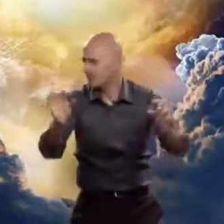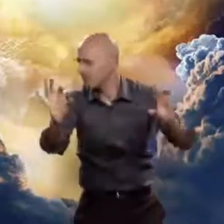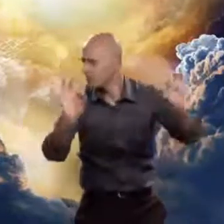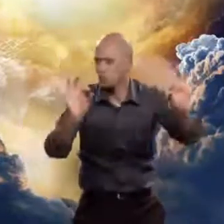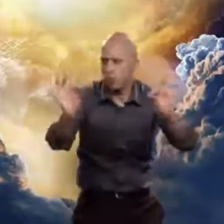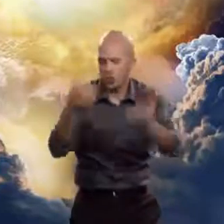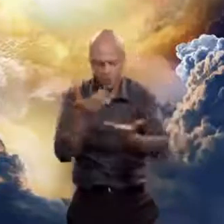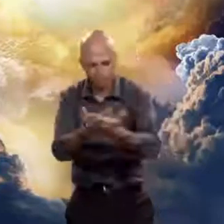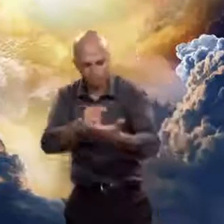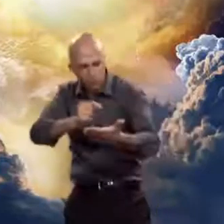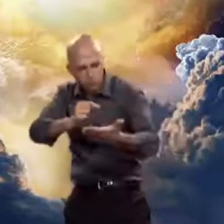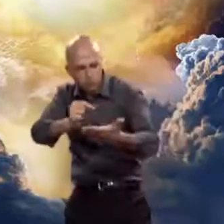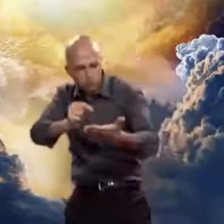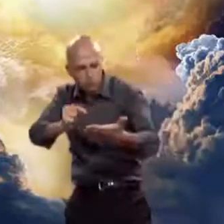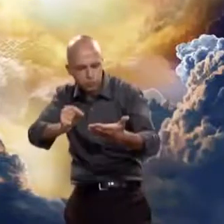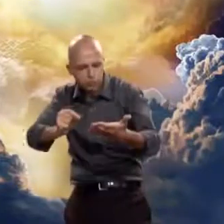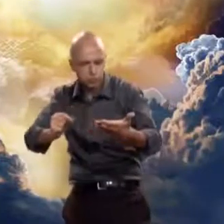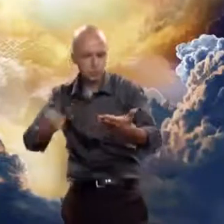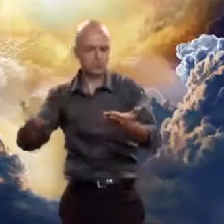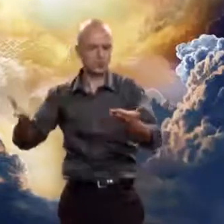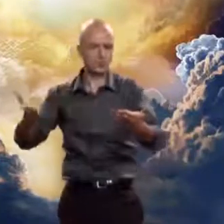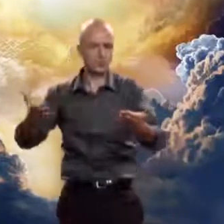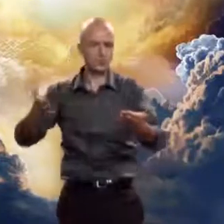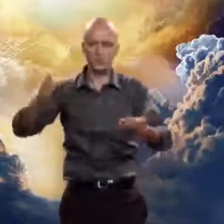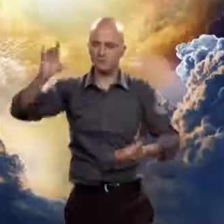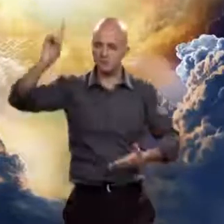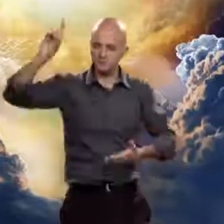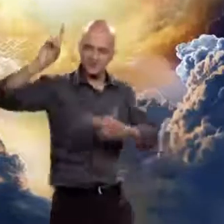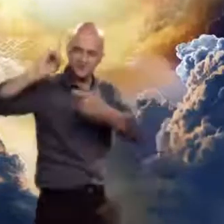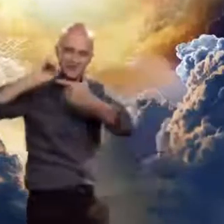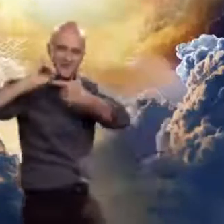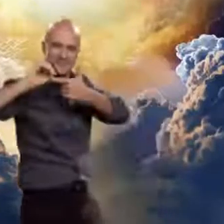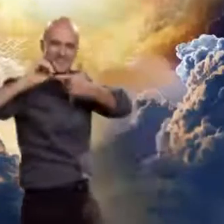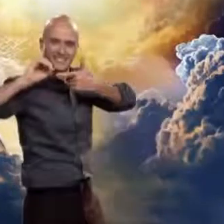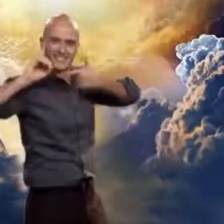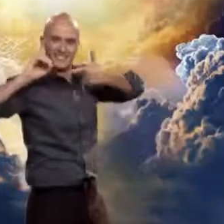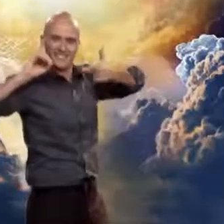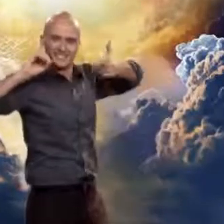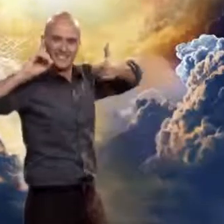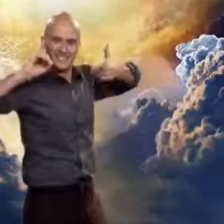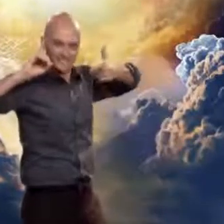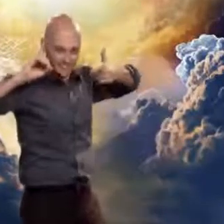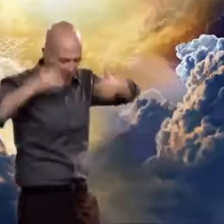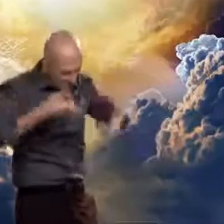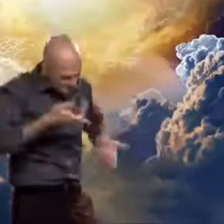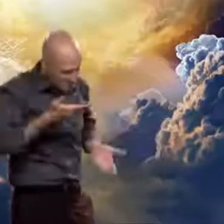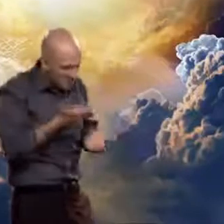a ser decidido. Todo seguidor de Cristo deve indagar com sinceridade: que devo fazer,